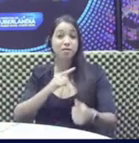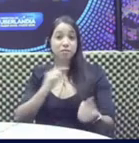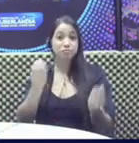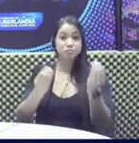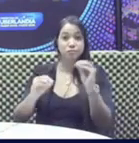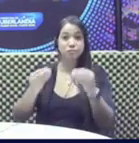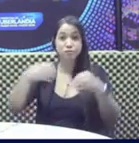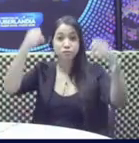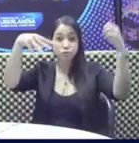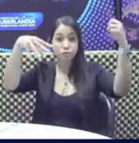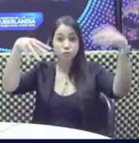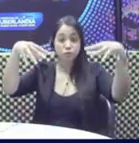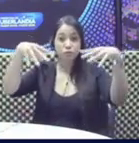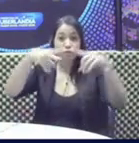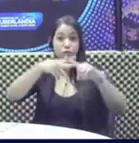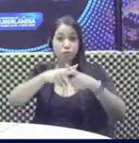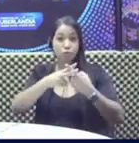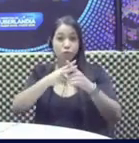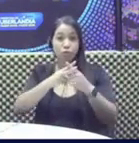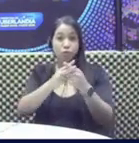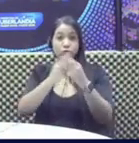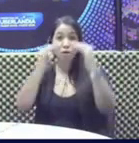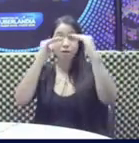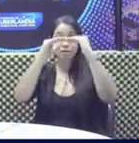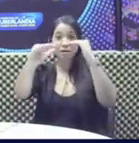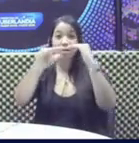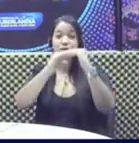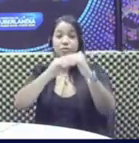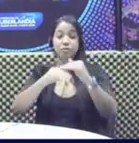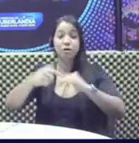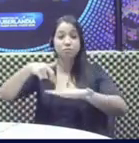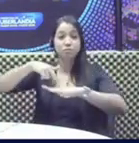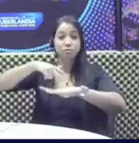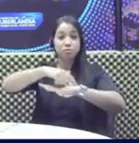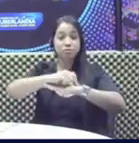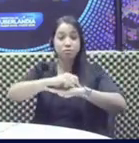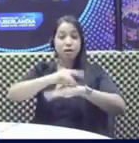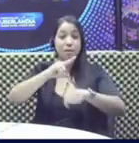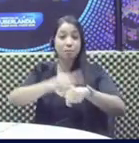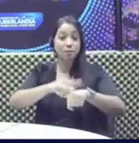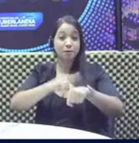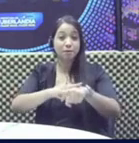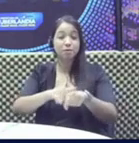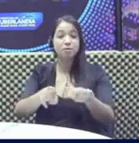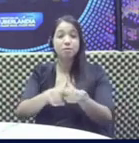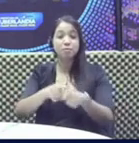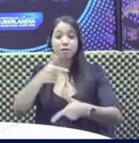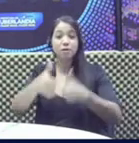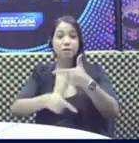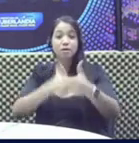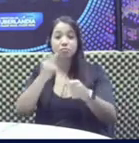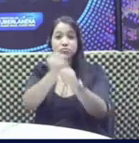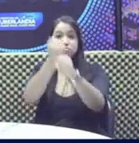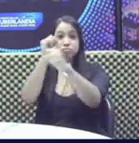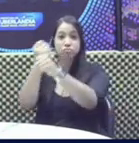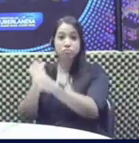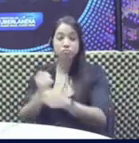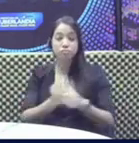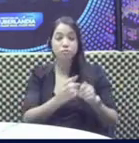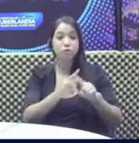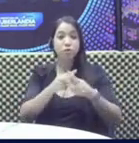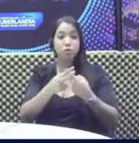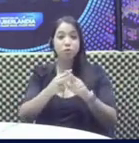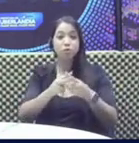instalações elétricas, reparos de forros, pisos, peças hidrossanitárias, serviços de alvenarias, restauro